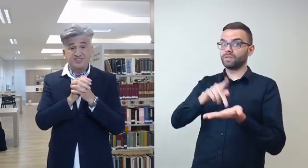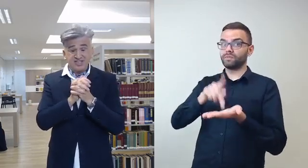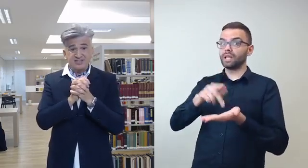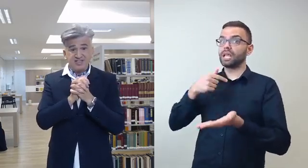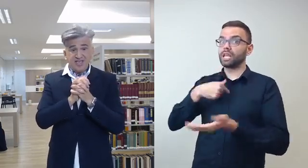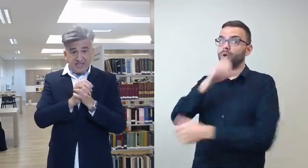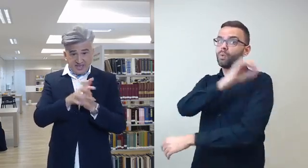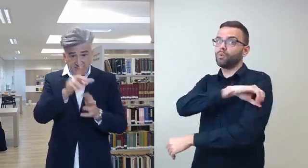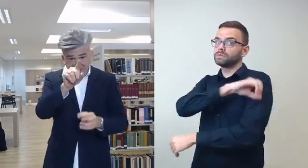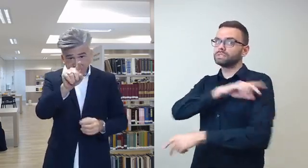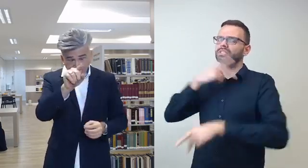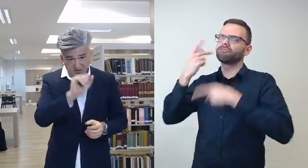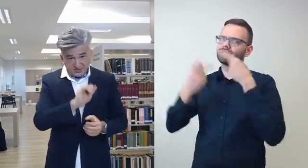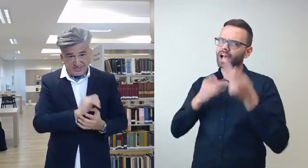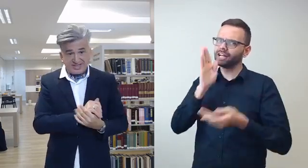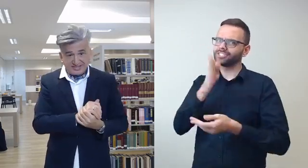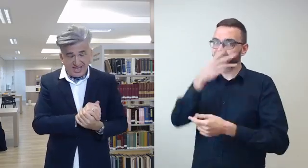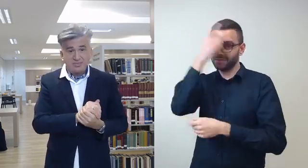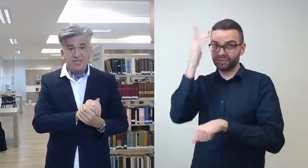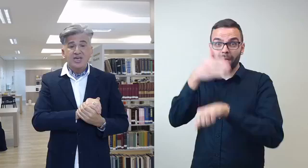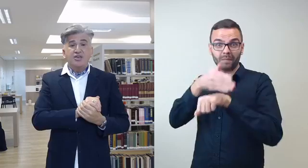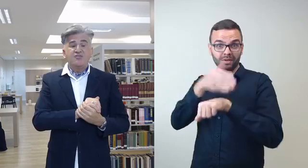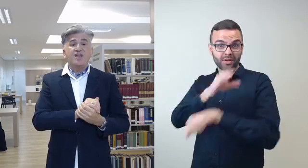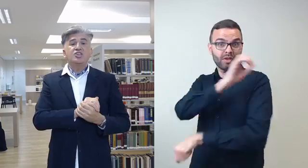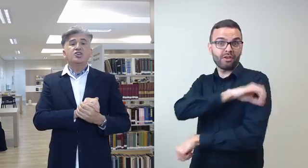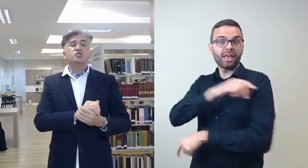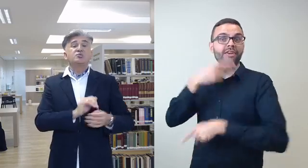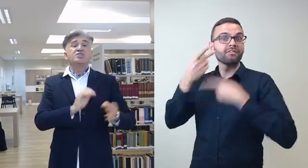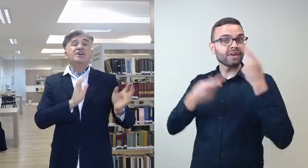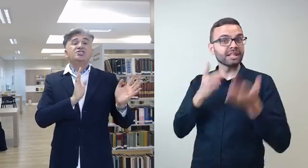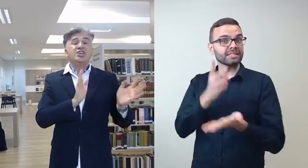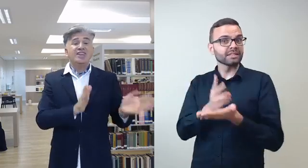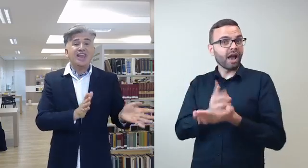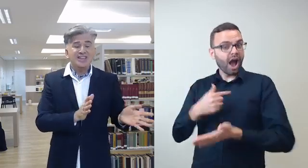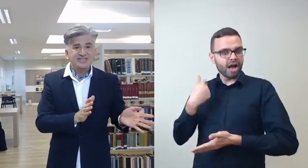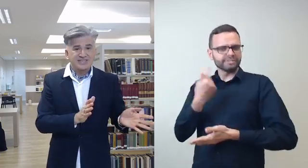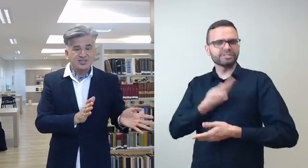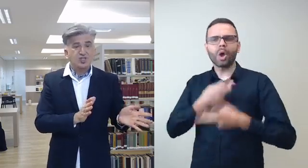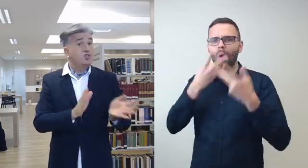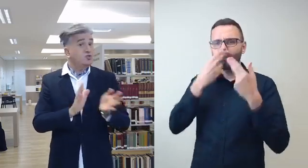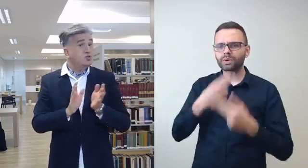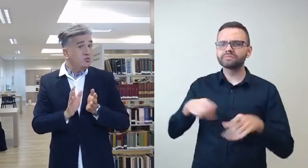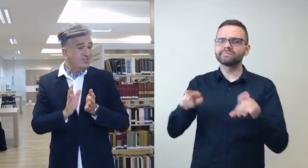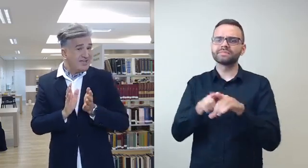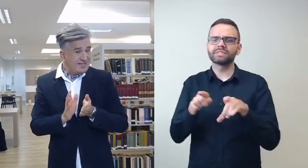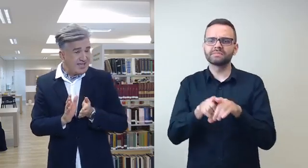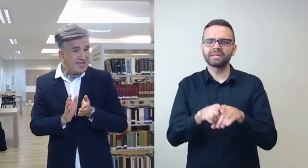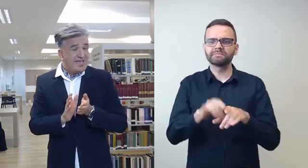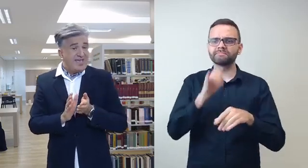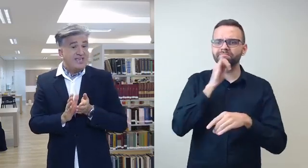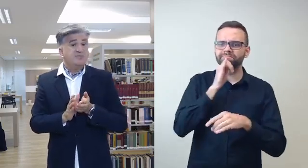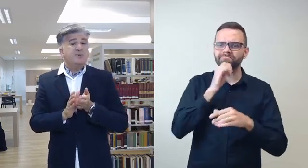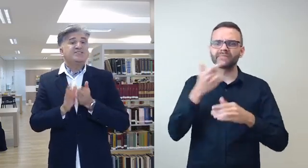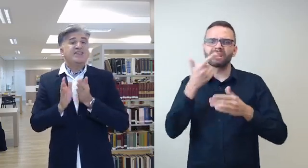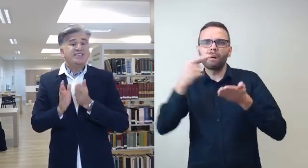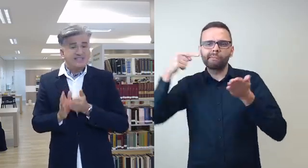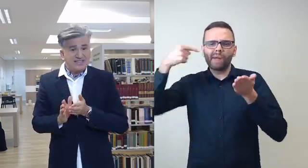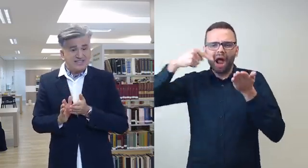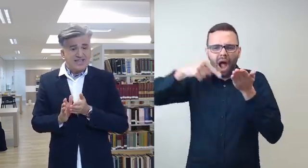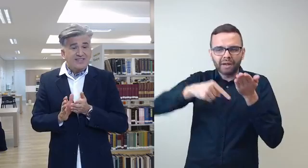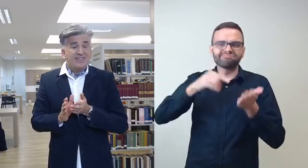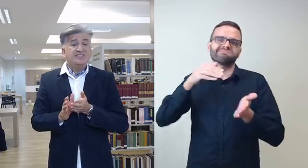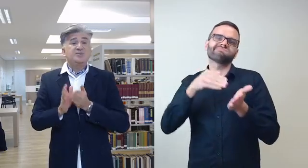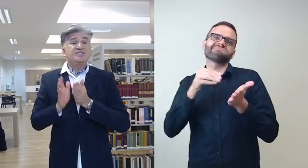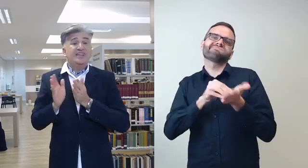minhas oficinas, e quem participou das oficinas sabe, eu falo que nós somos generalistas, nós não somos ainda